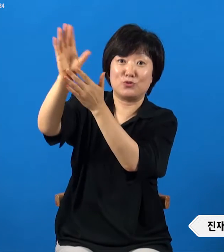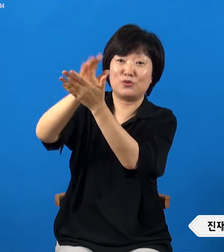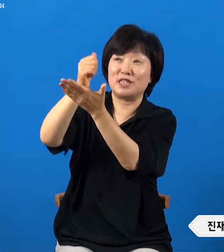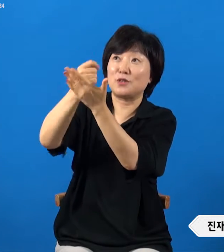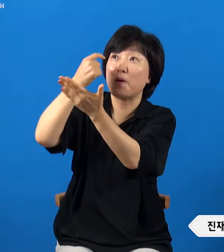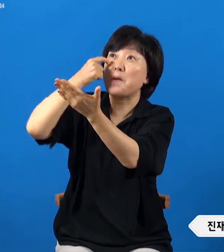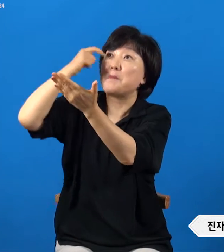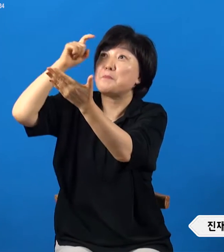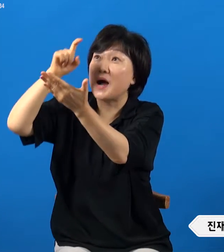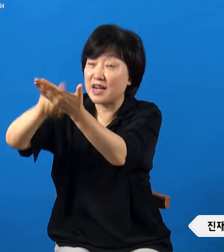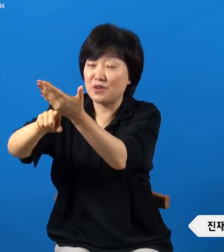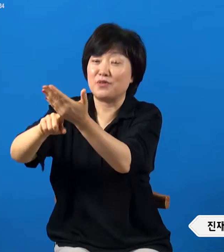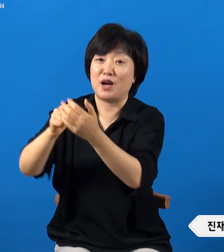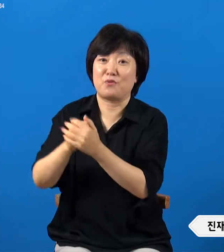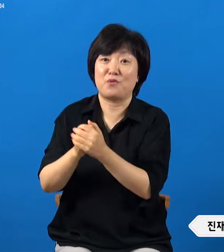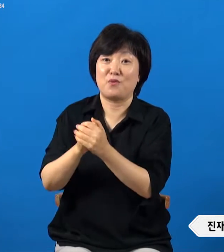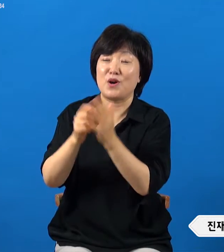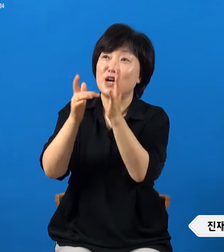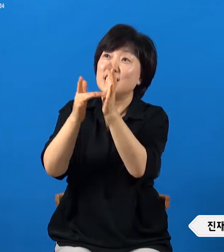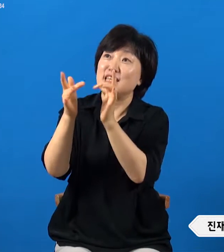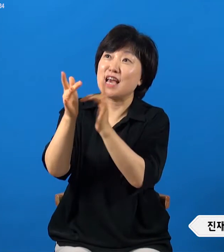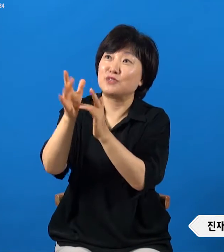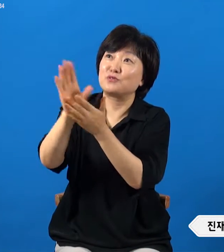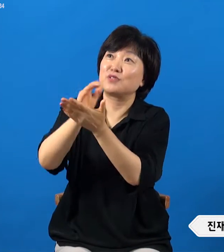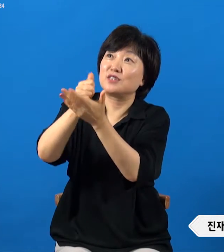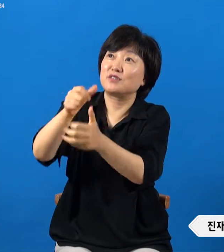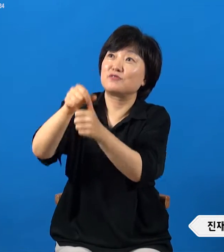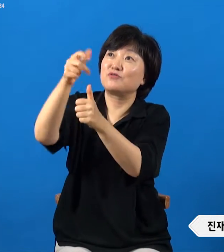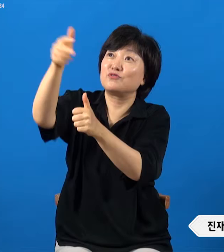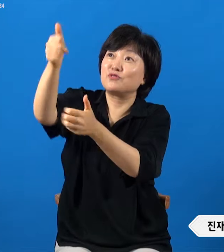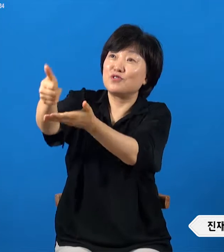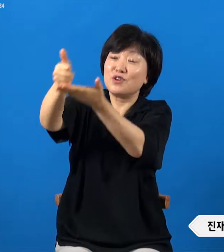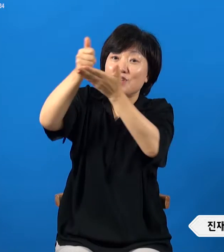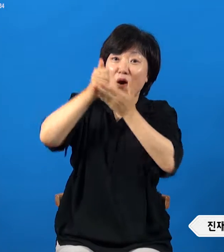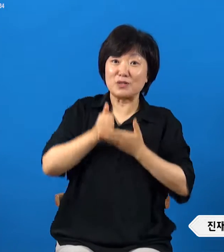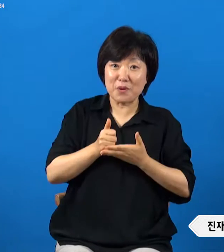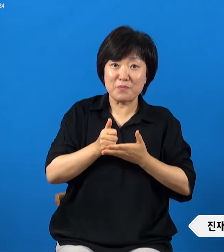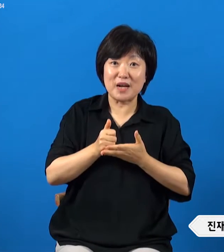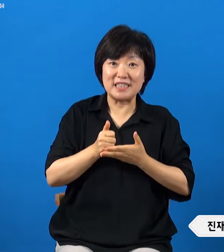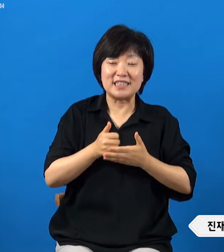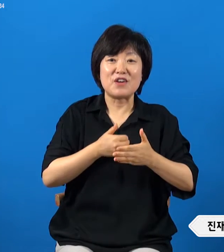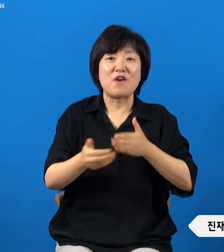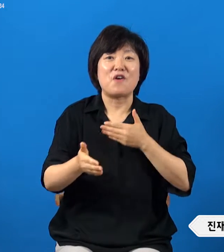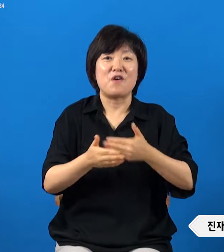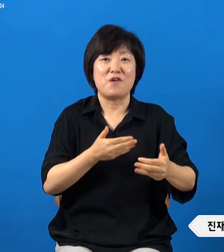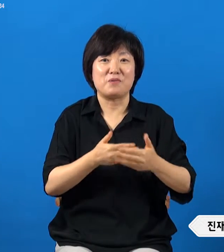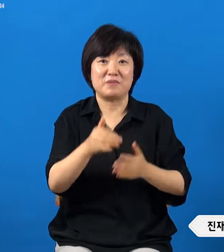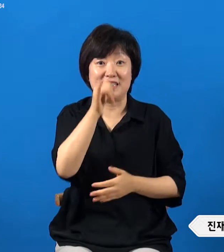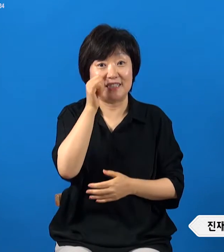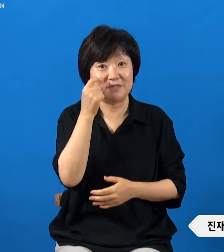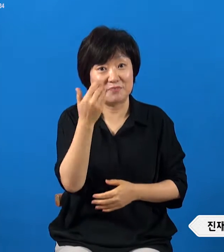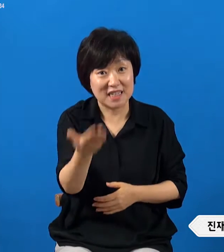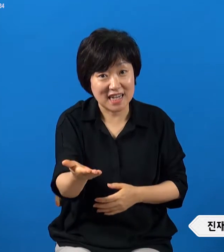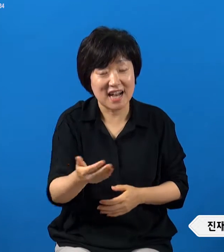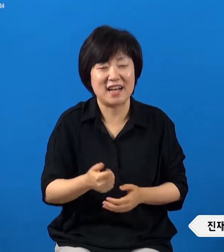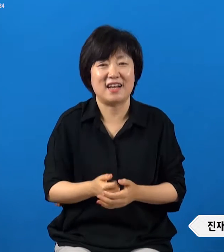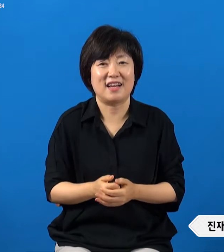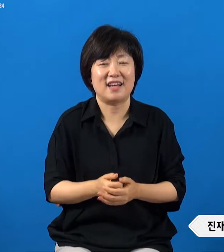예수 그리스도를 구주로 영접하는 경험을 해보신 적이 있습니까? 오늘 그 놀라운